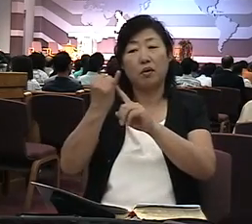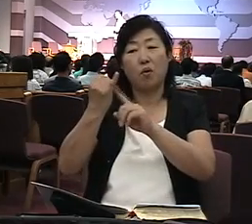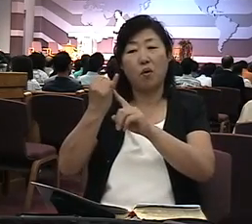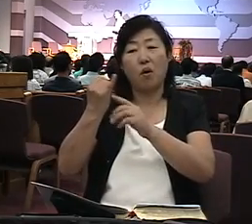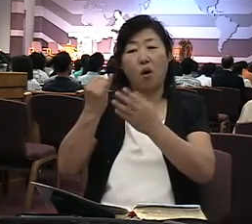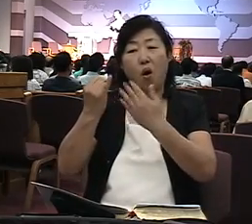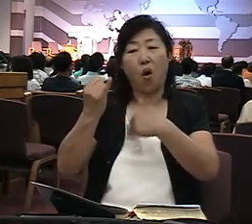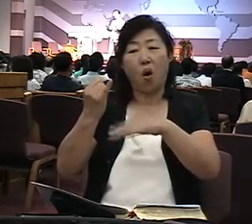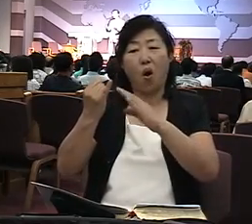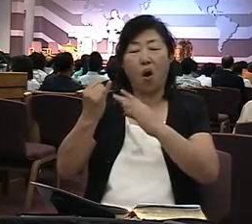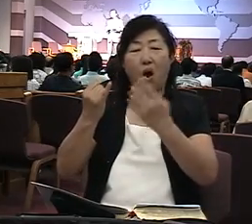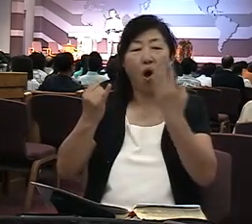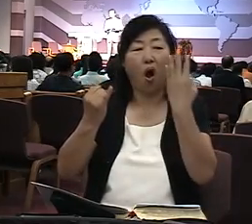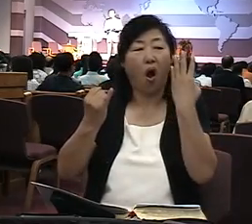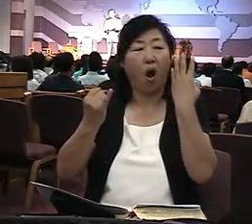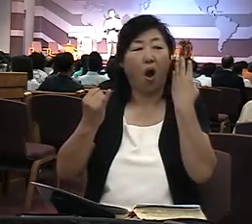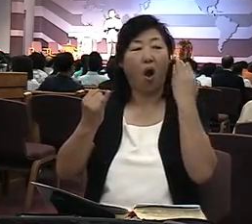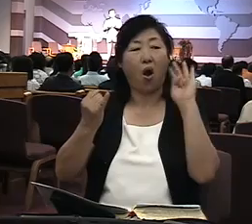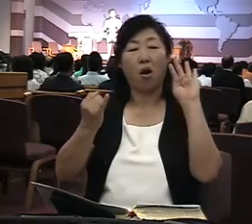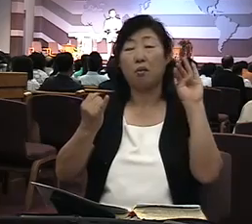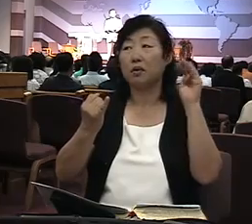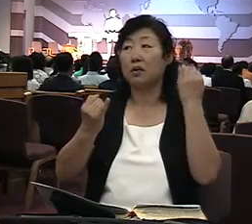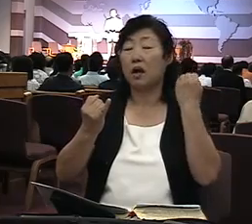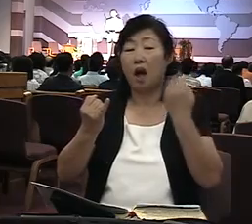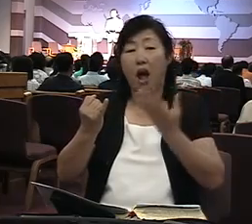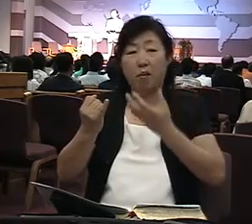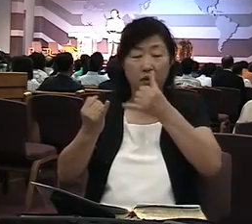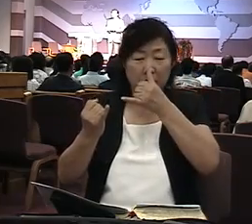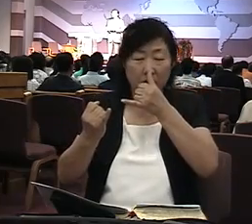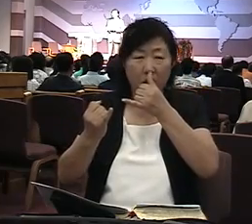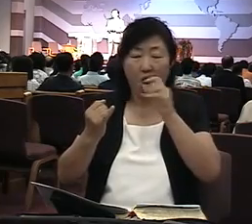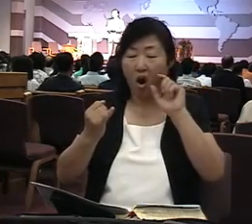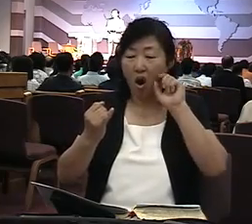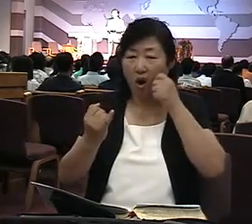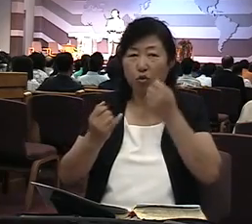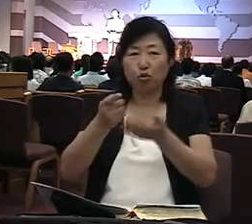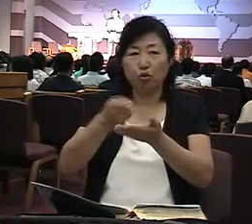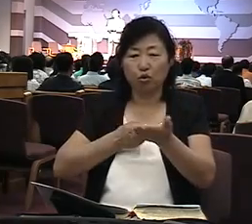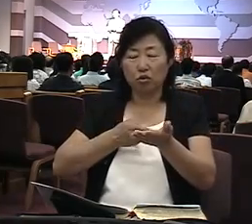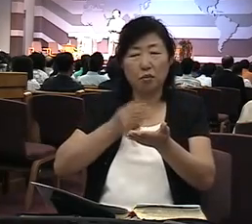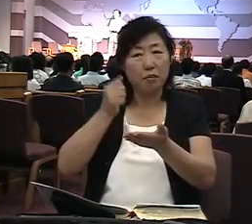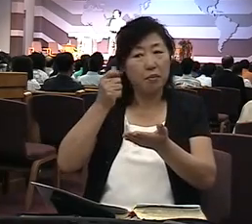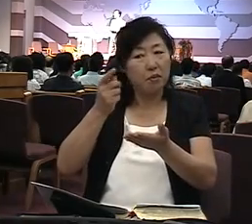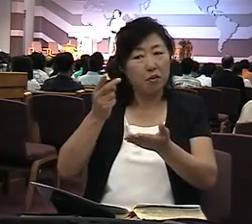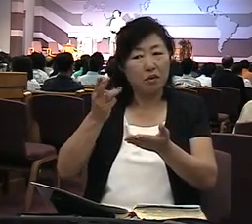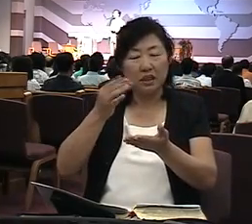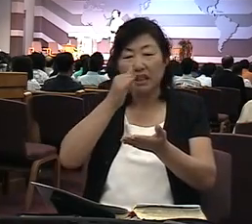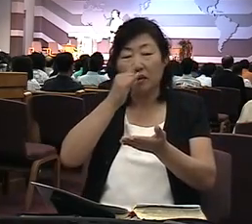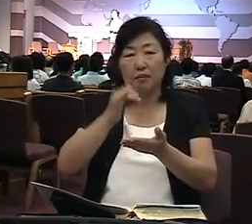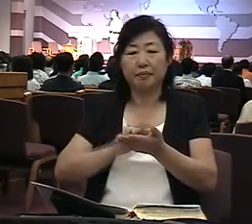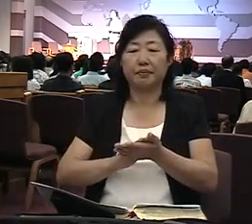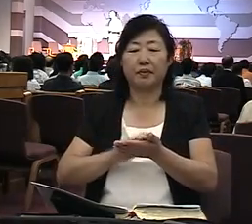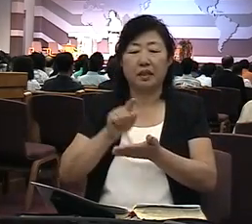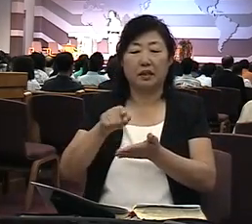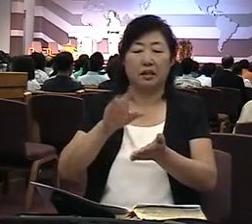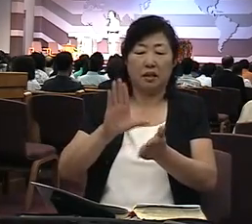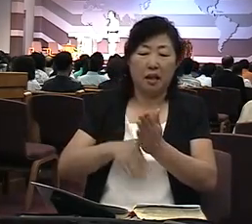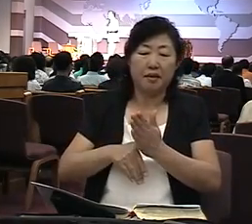큰 아픔이 있었고 어려운 수술을 몇 차례 했습니다. 근데 그때 여러분